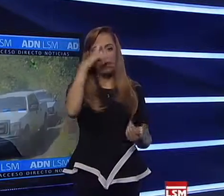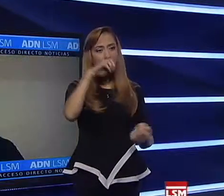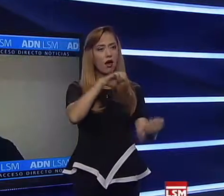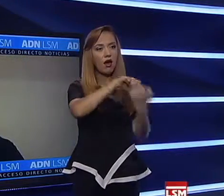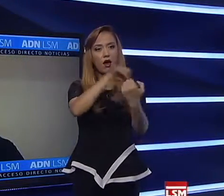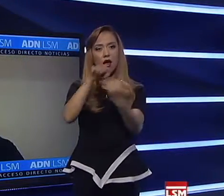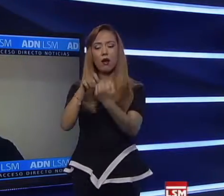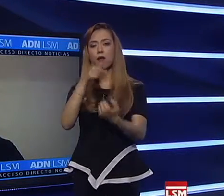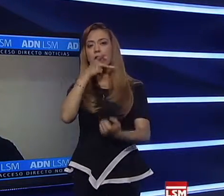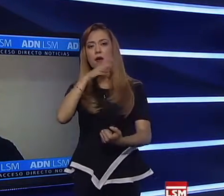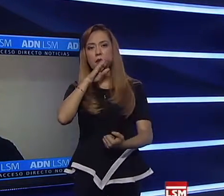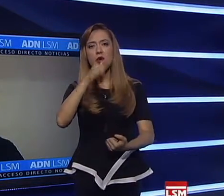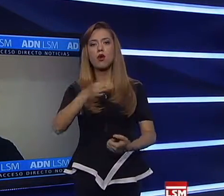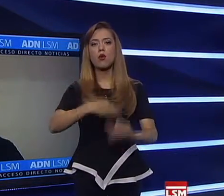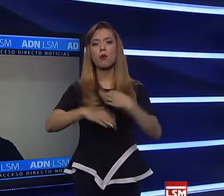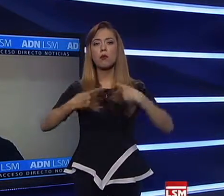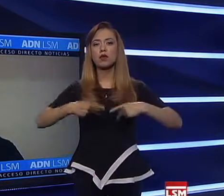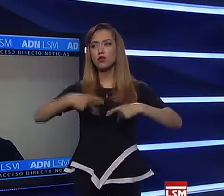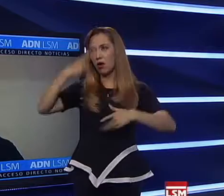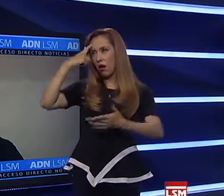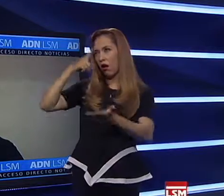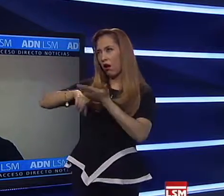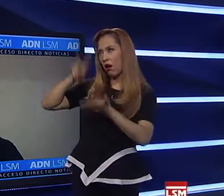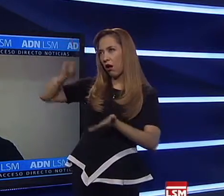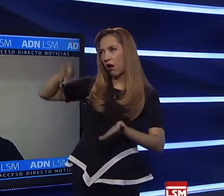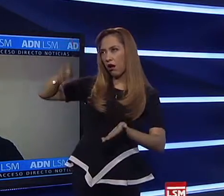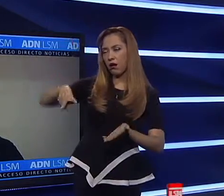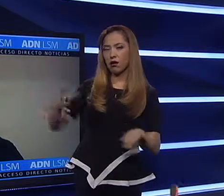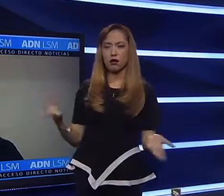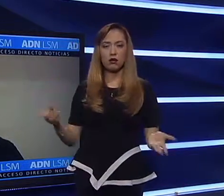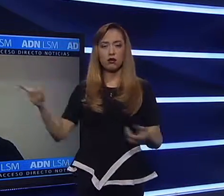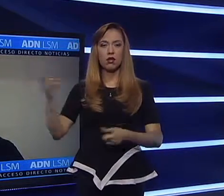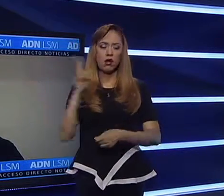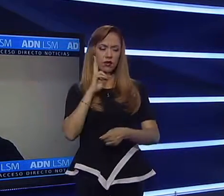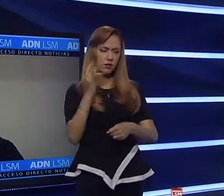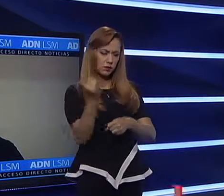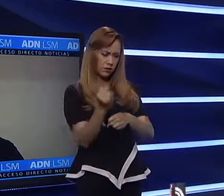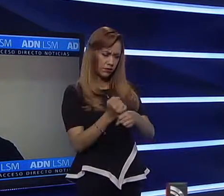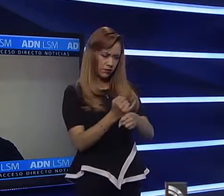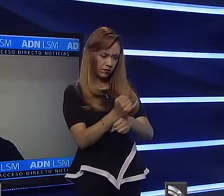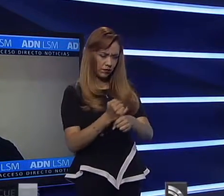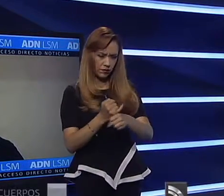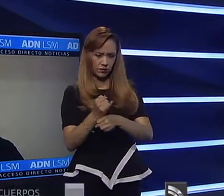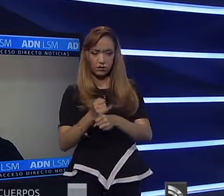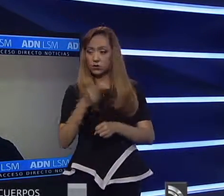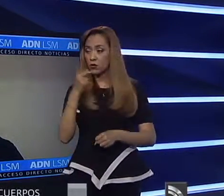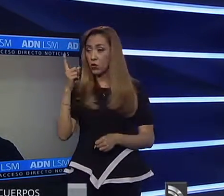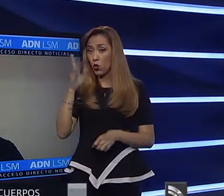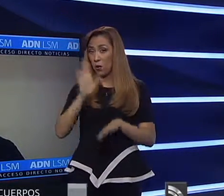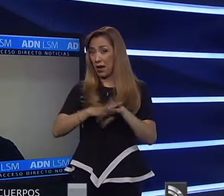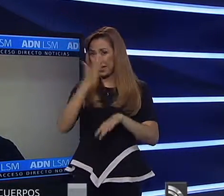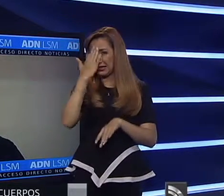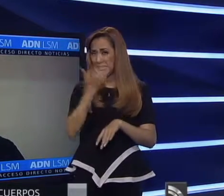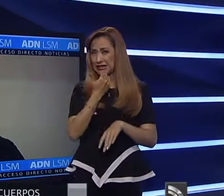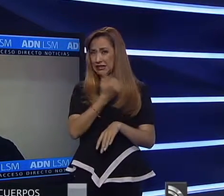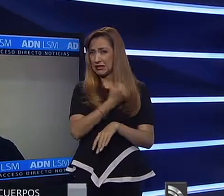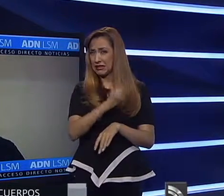sociedad. Manifestaron que los peritos realizaron un peritaje con uno de los principales expertos en fuego a nivel mundial,